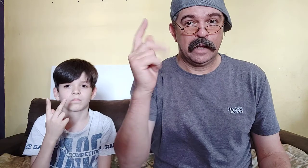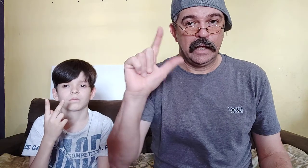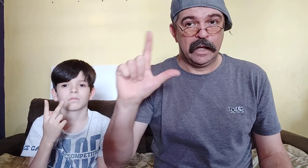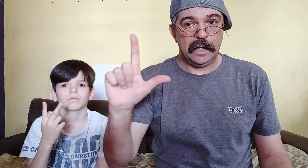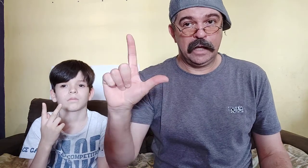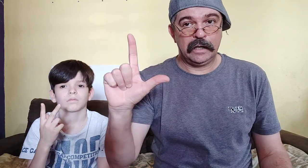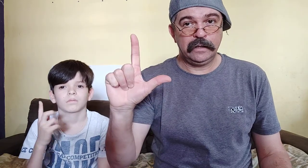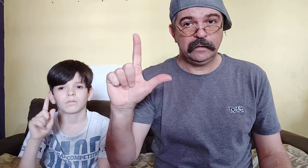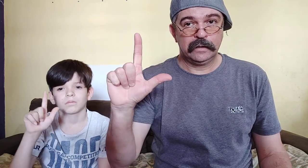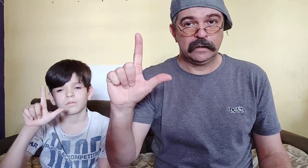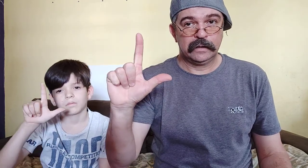L.